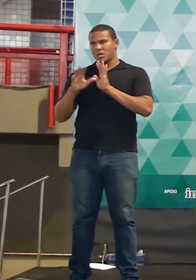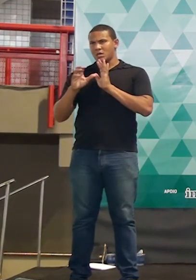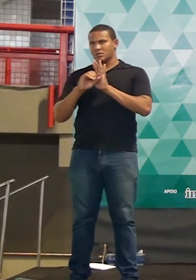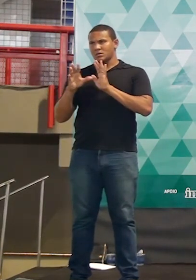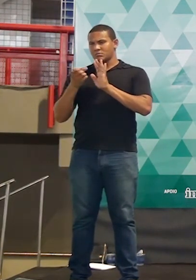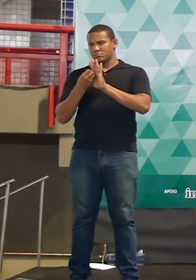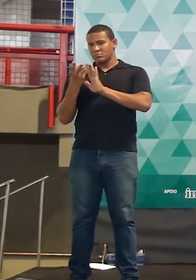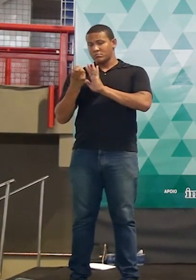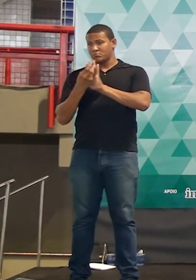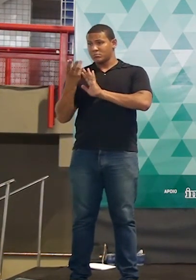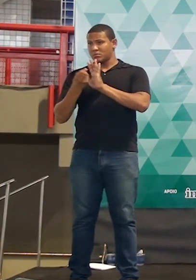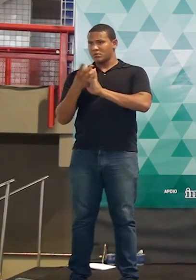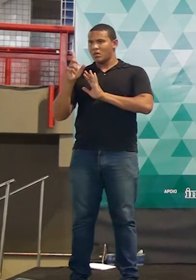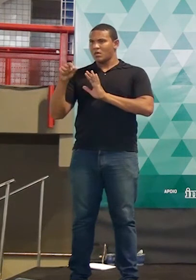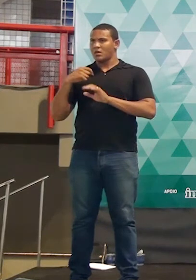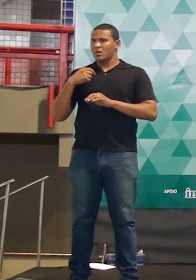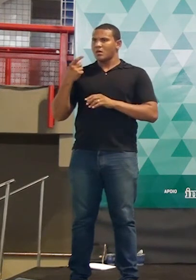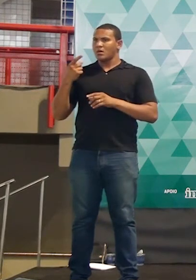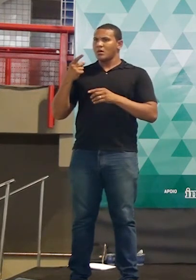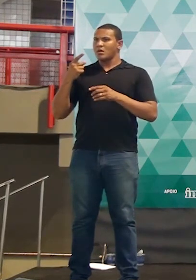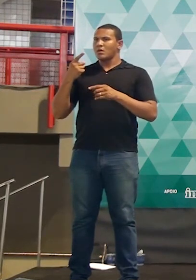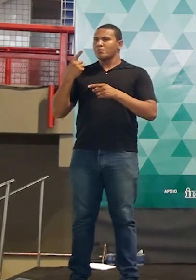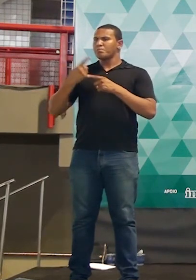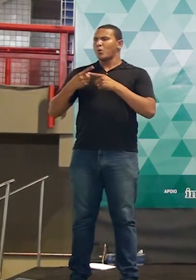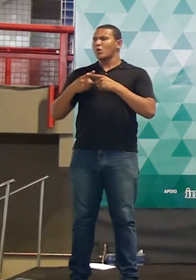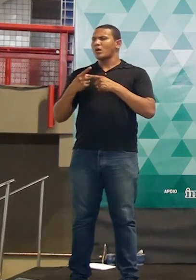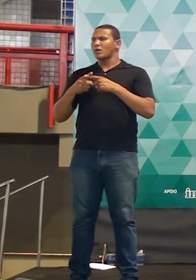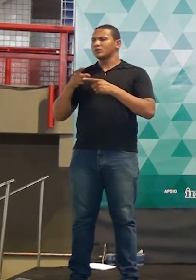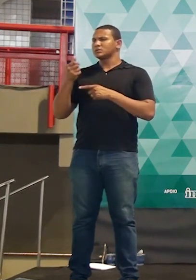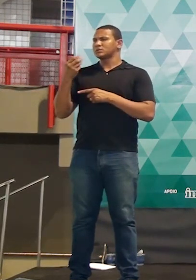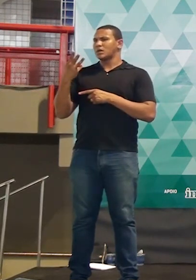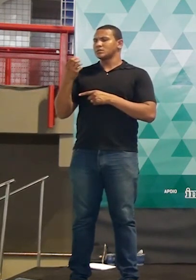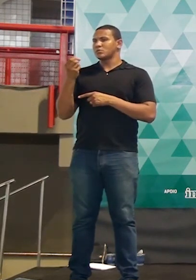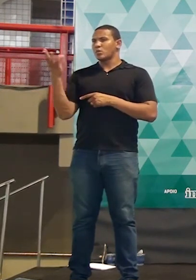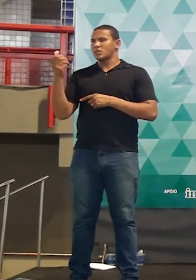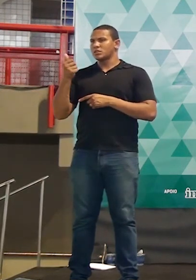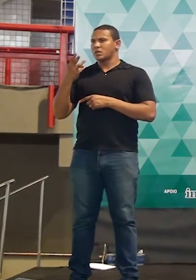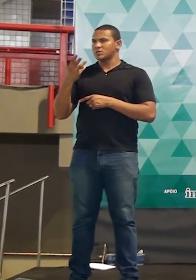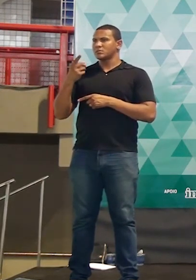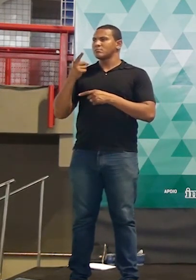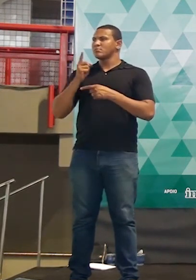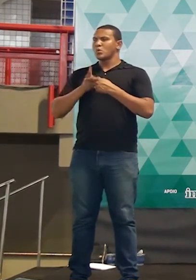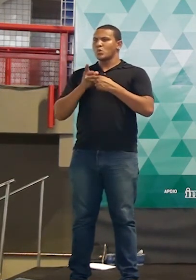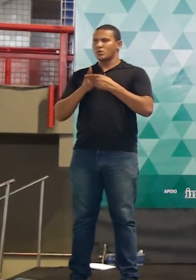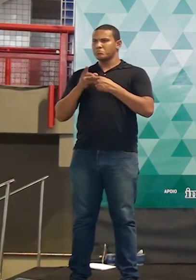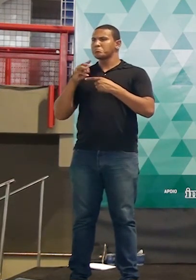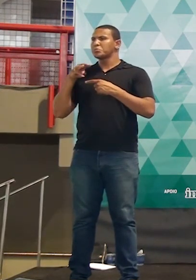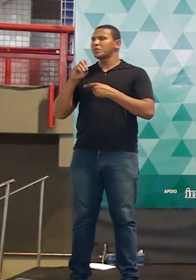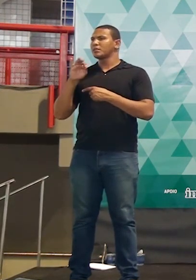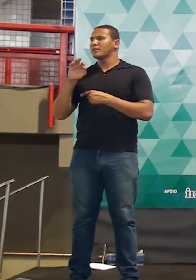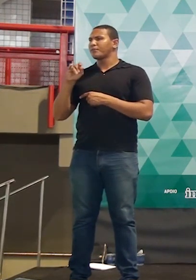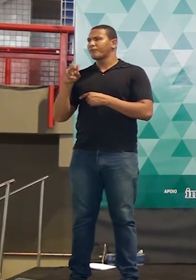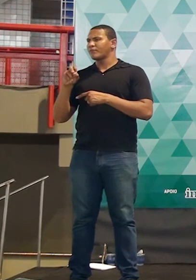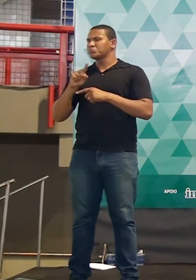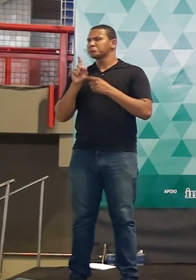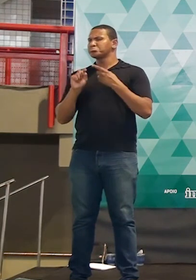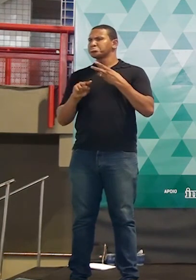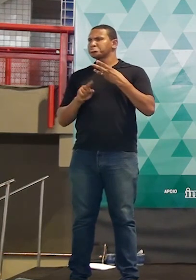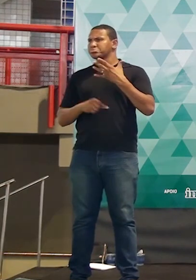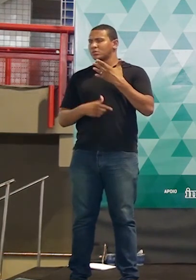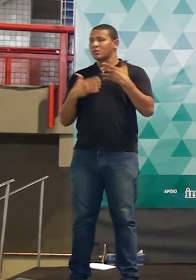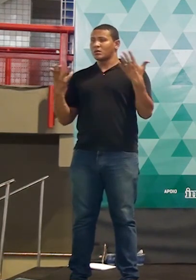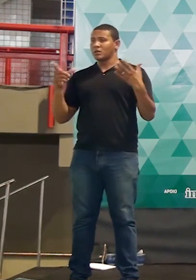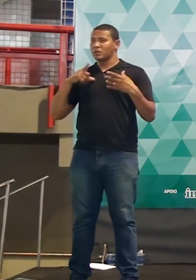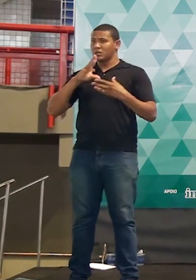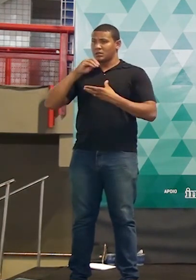13 Porquês. Esse tema é cultural, porque ele envolve uma série de áreas e dentro dessas áreas